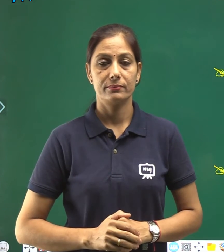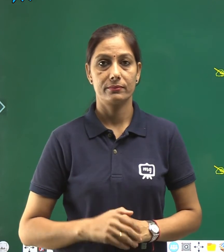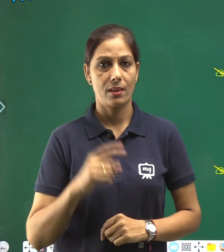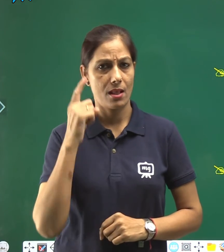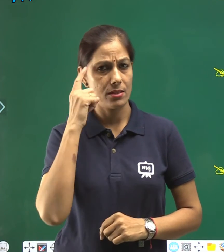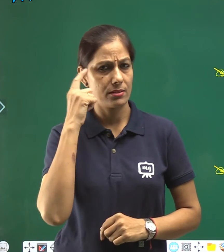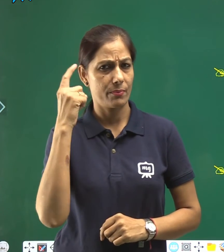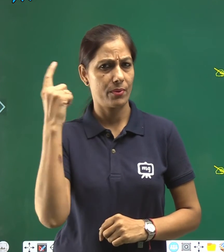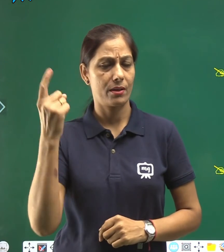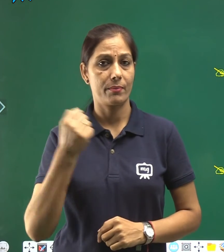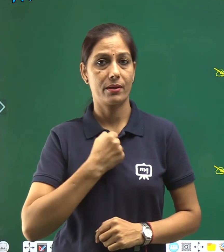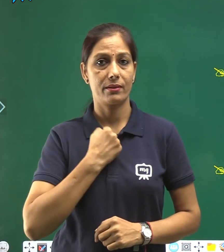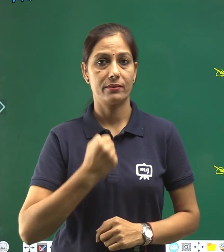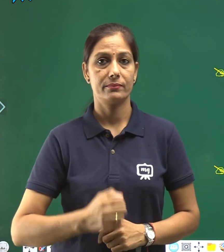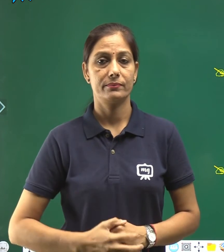सपने हमें